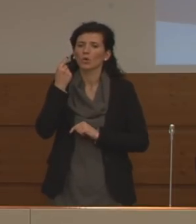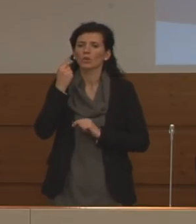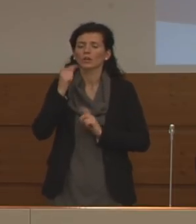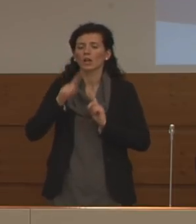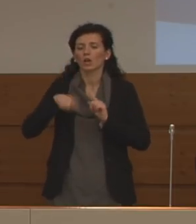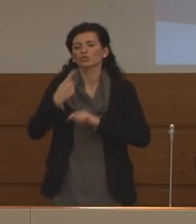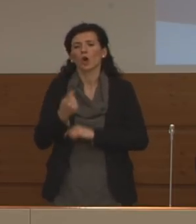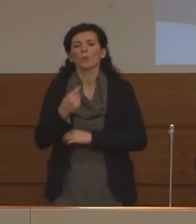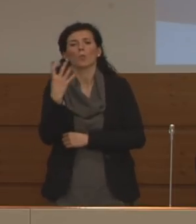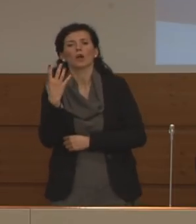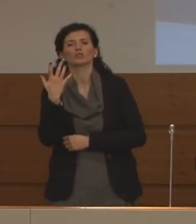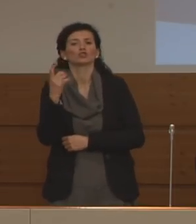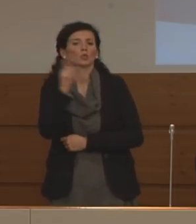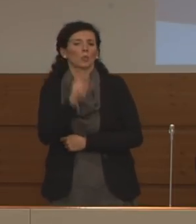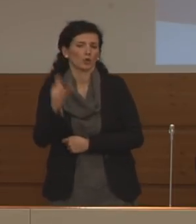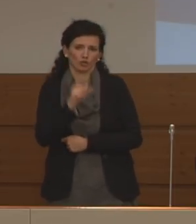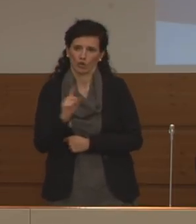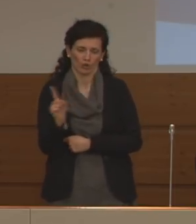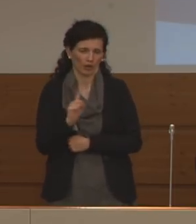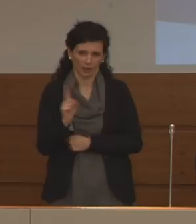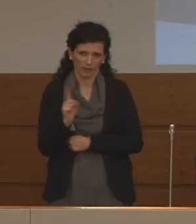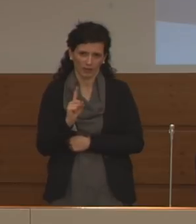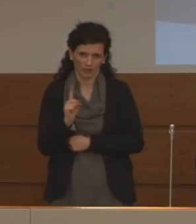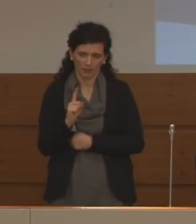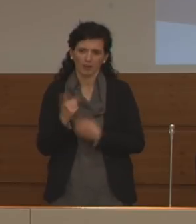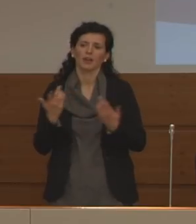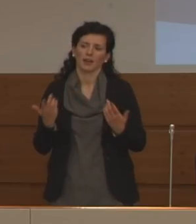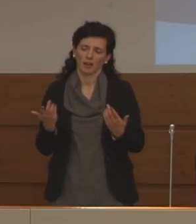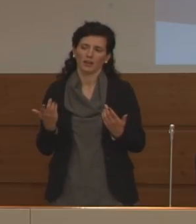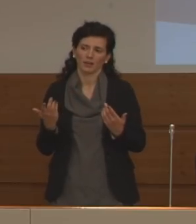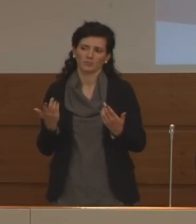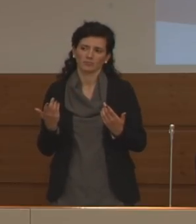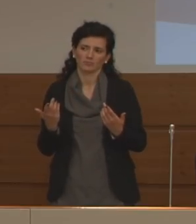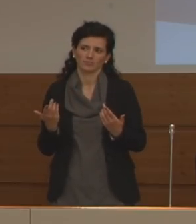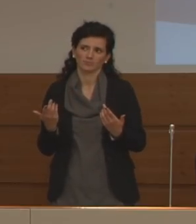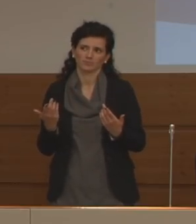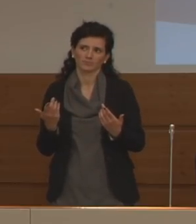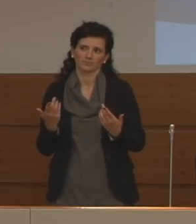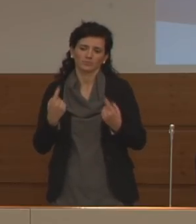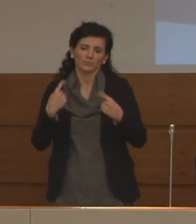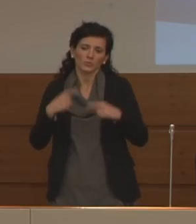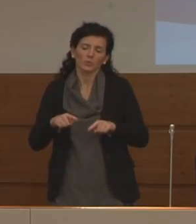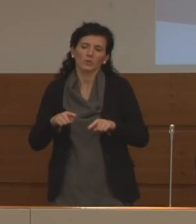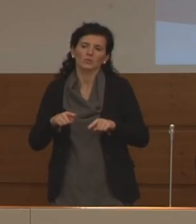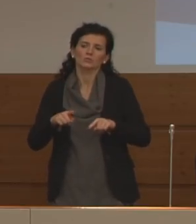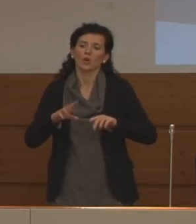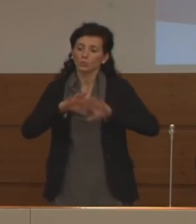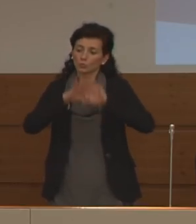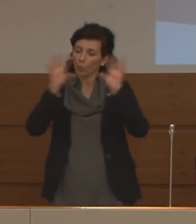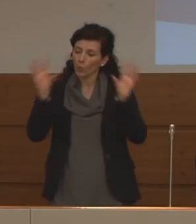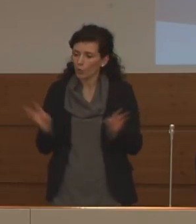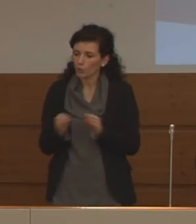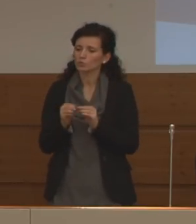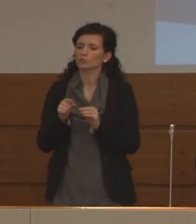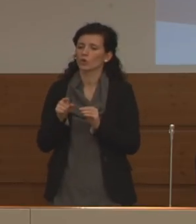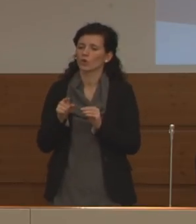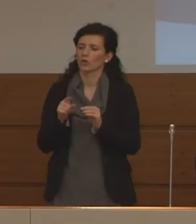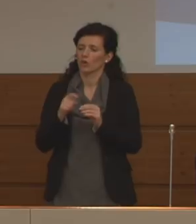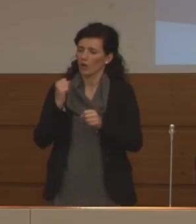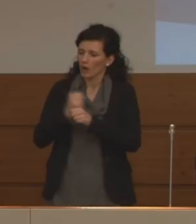45 giorni ed è chiaro che il tutto in qualche modo non può prescindere dalla